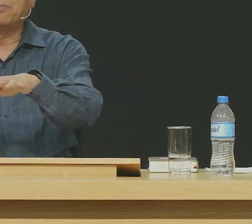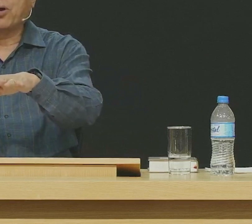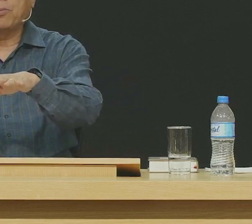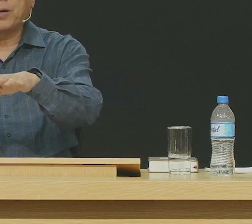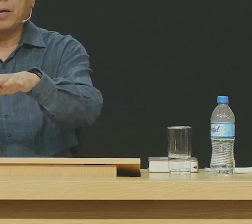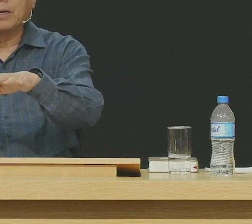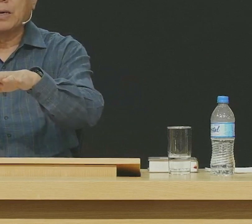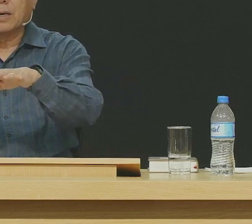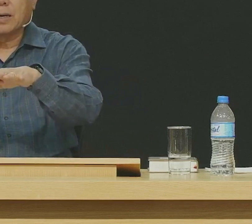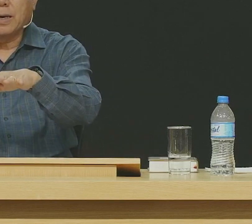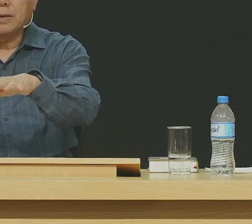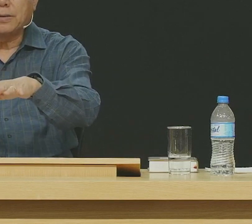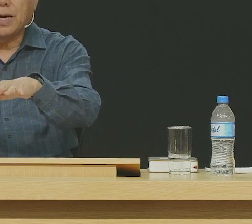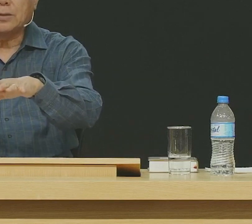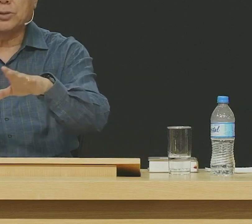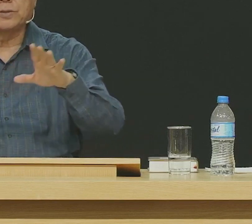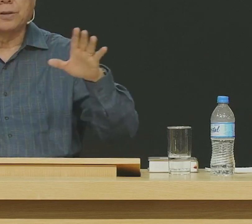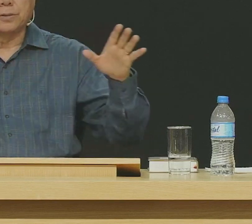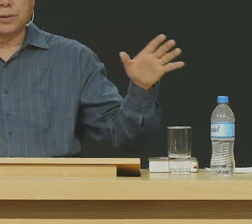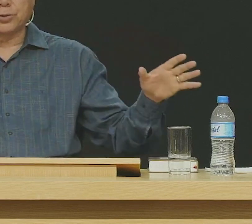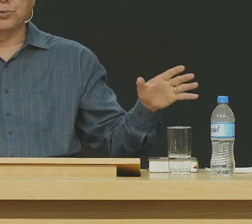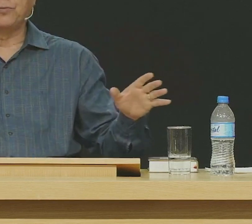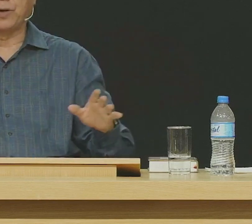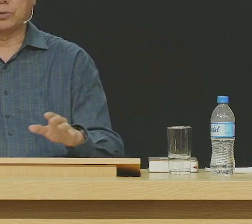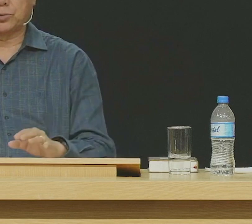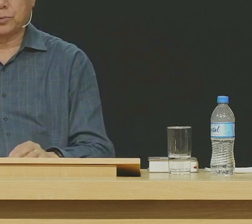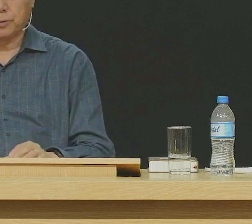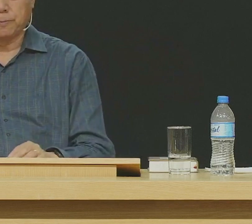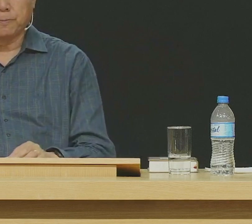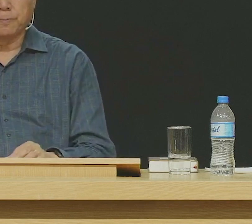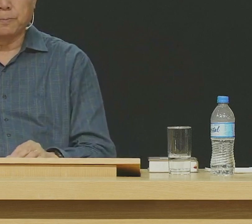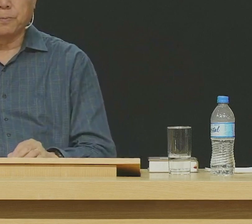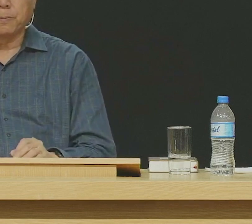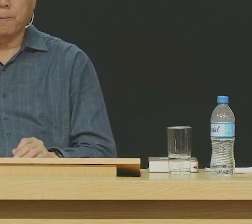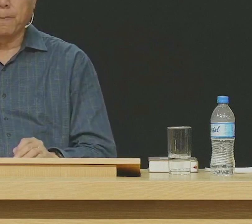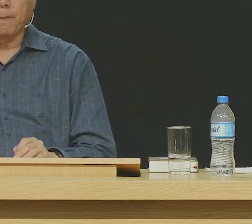com a própria realidade desse universo.